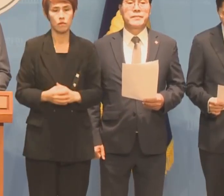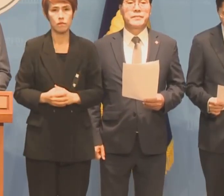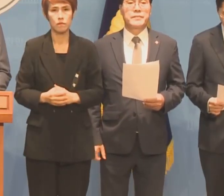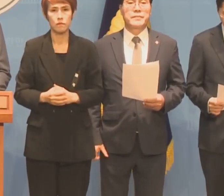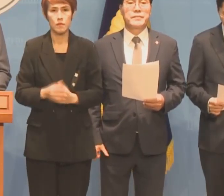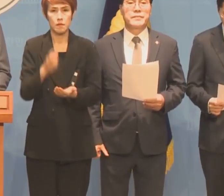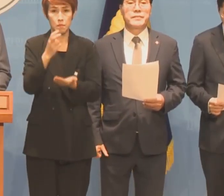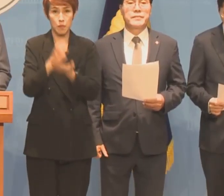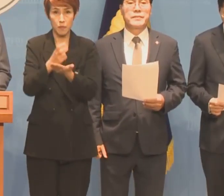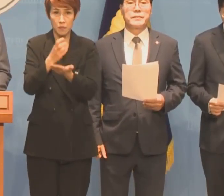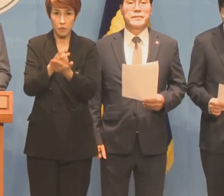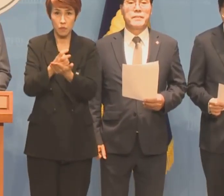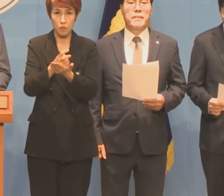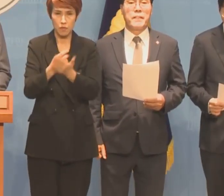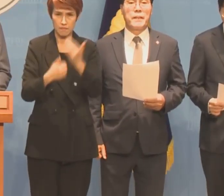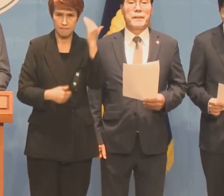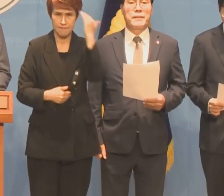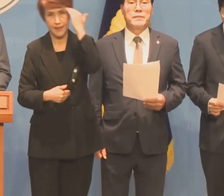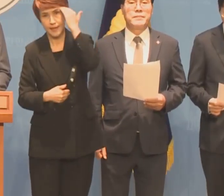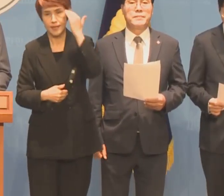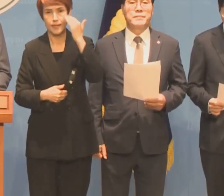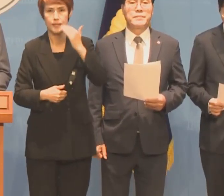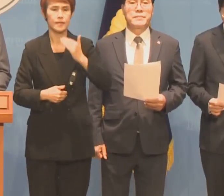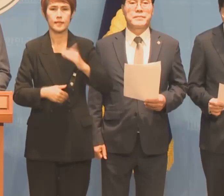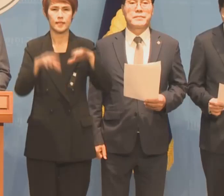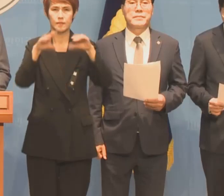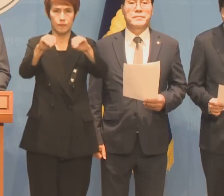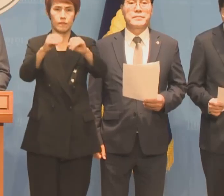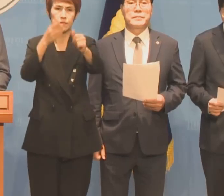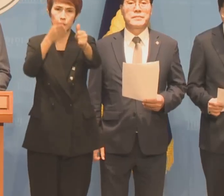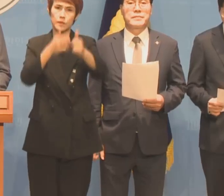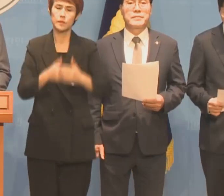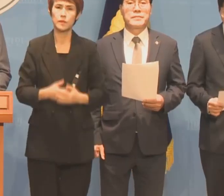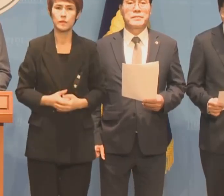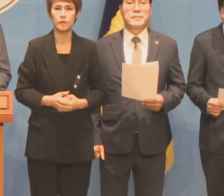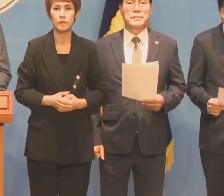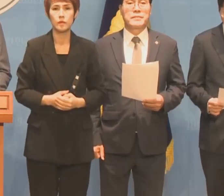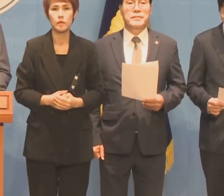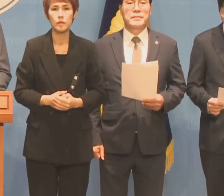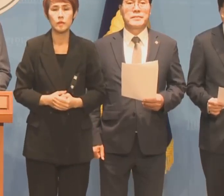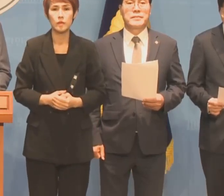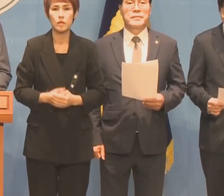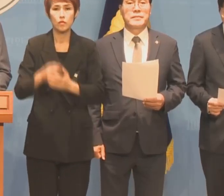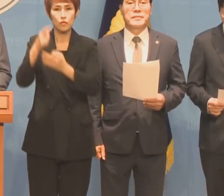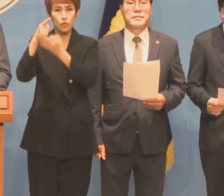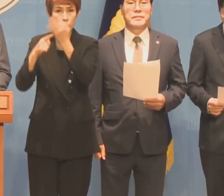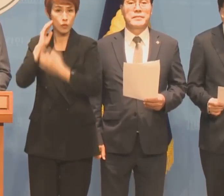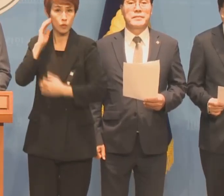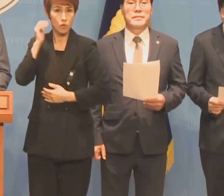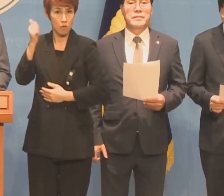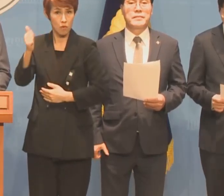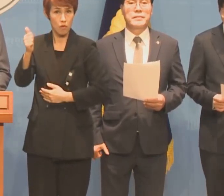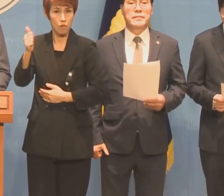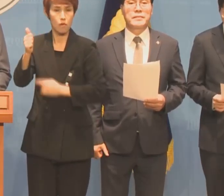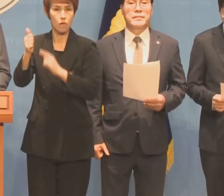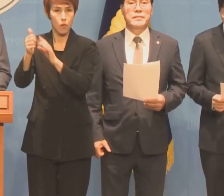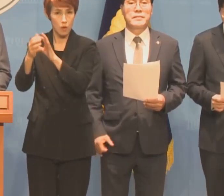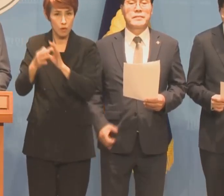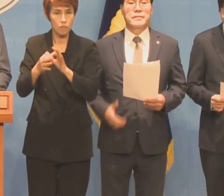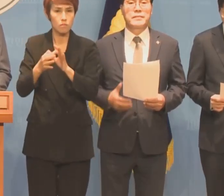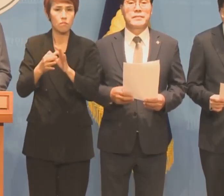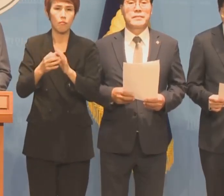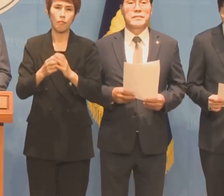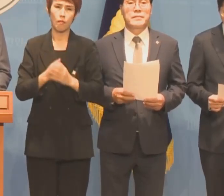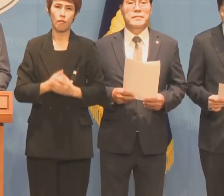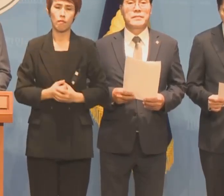붕괴시키는 법치 파괴 행위를 즉시 중단하기 바랍니다. 윤석열 대통령에 대한 헌정사상